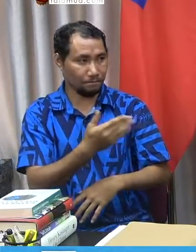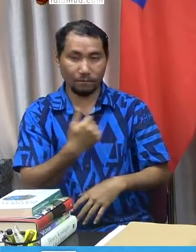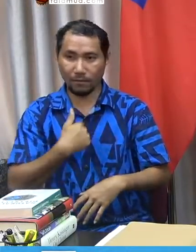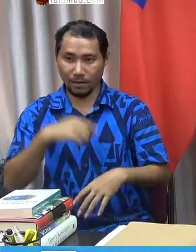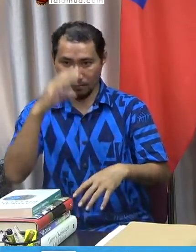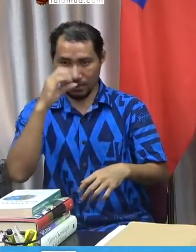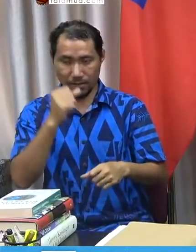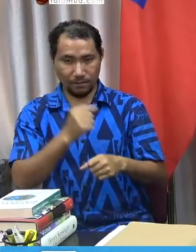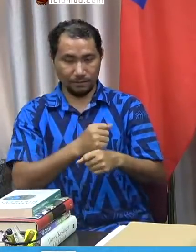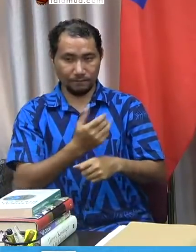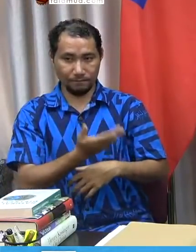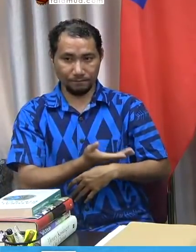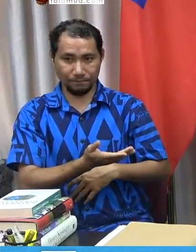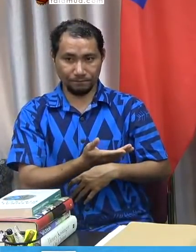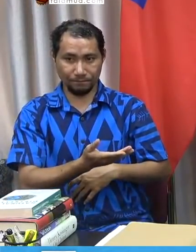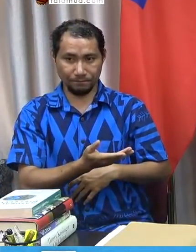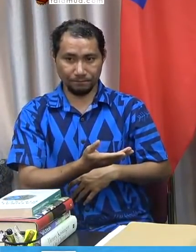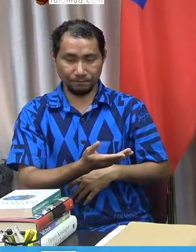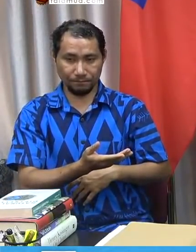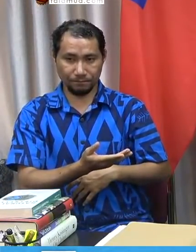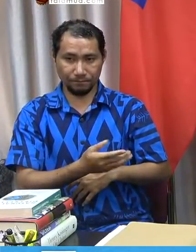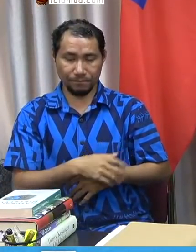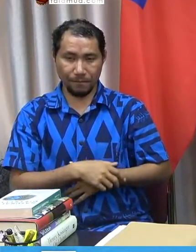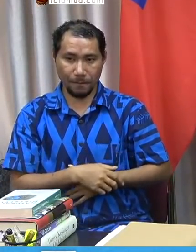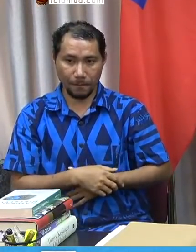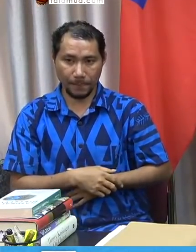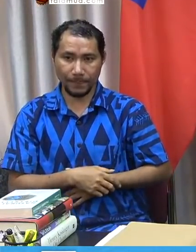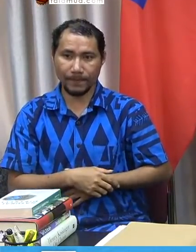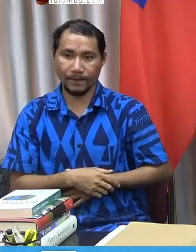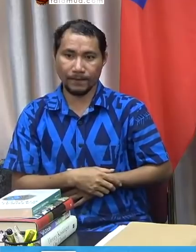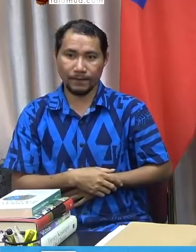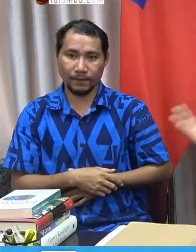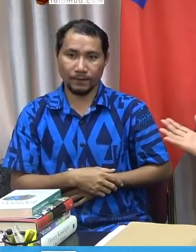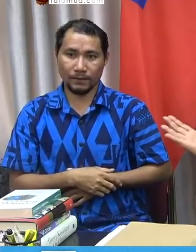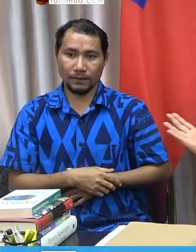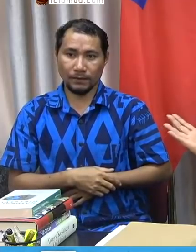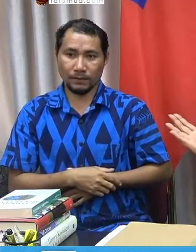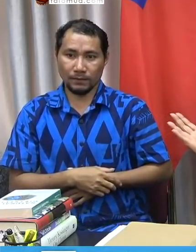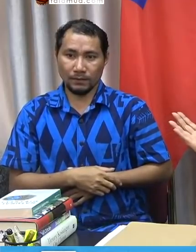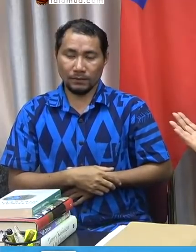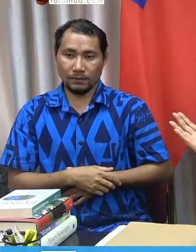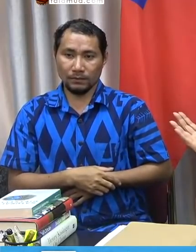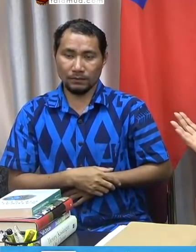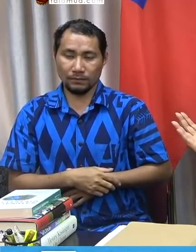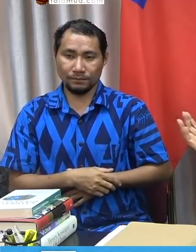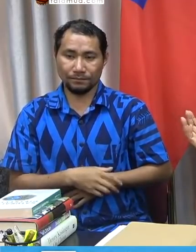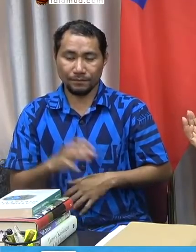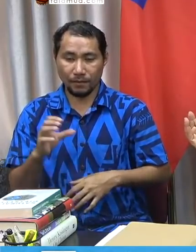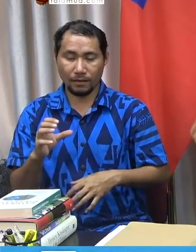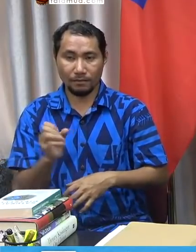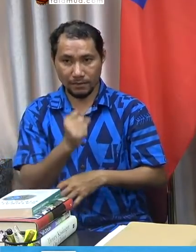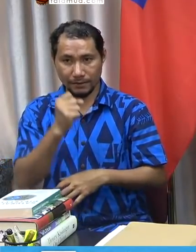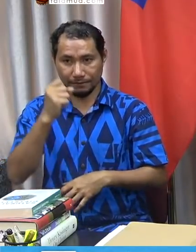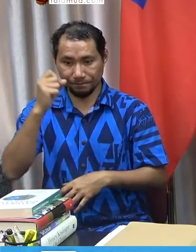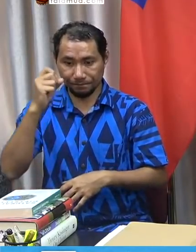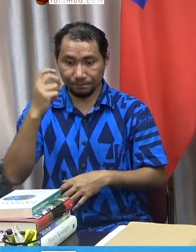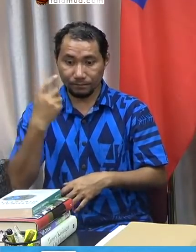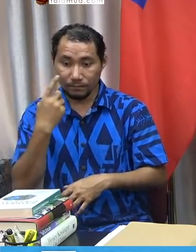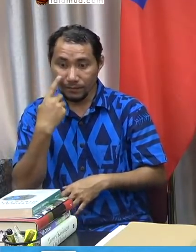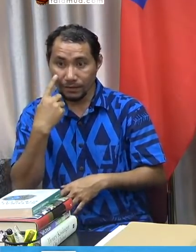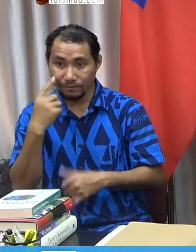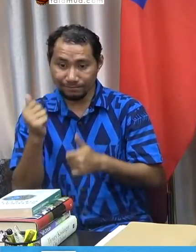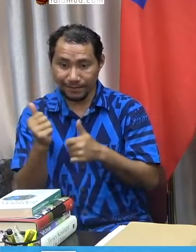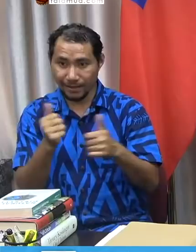I alo mea procedure me mo na e sila ia le loyesi o le